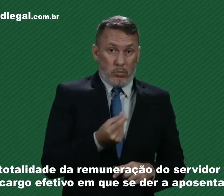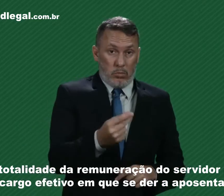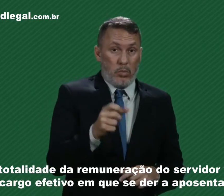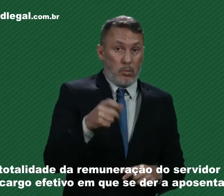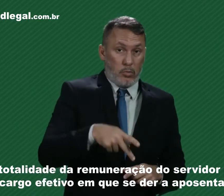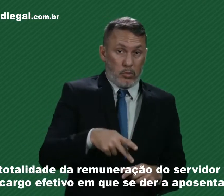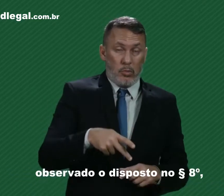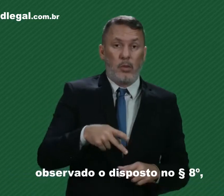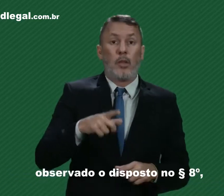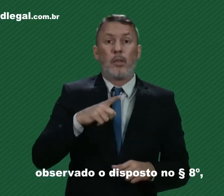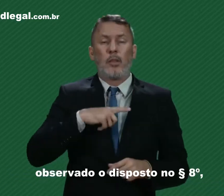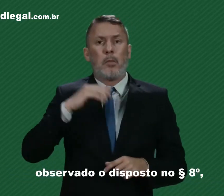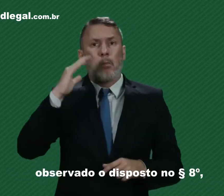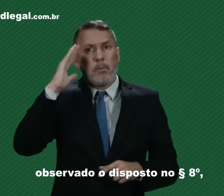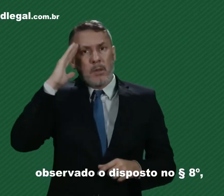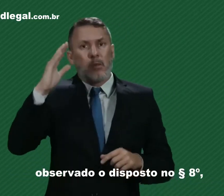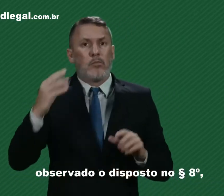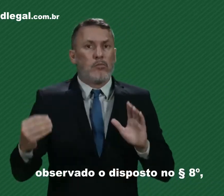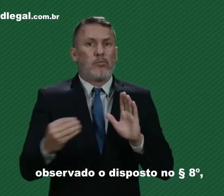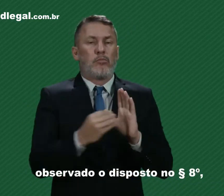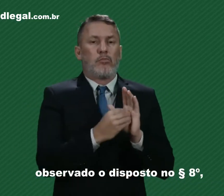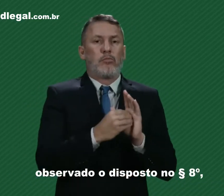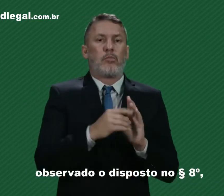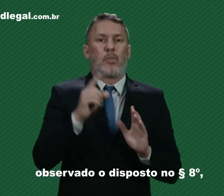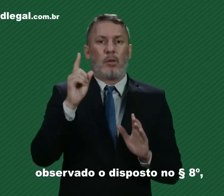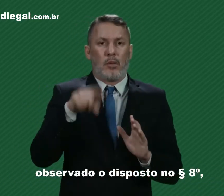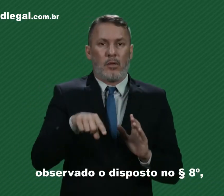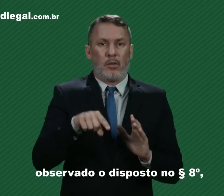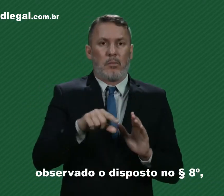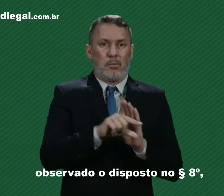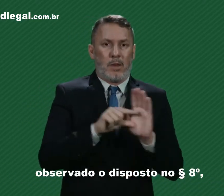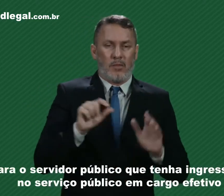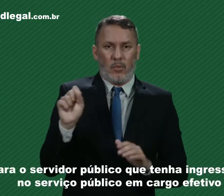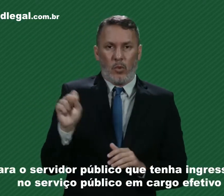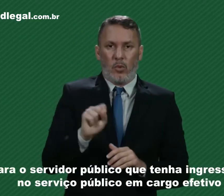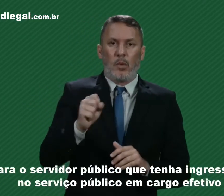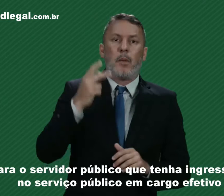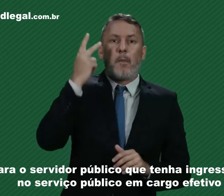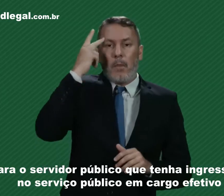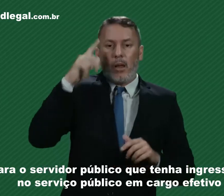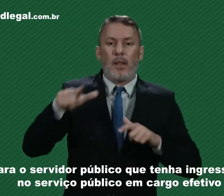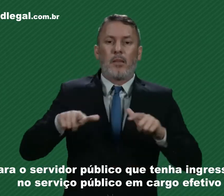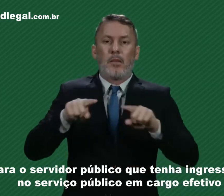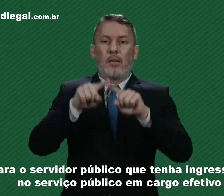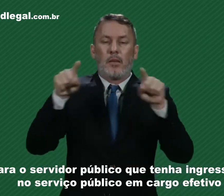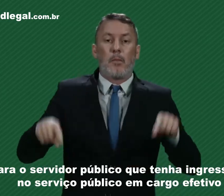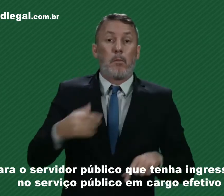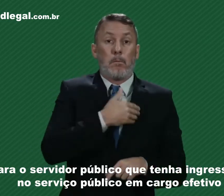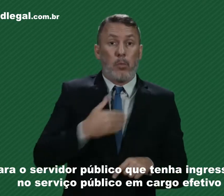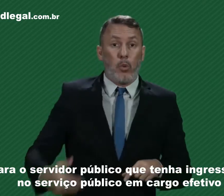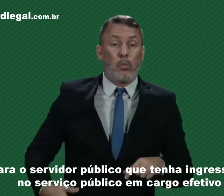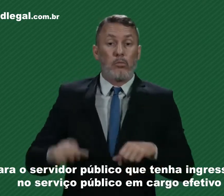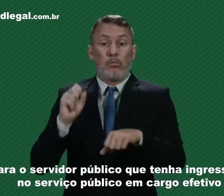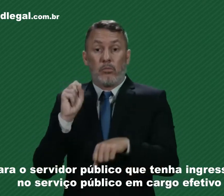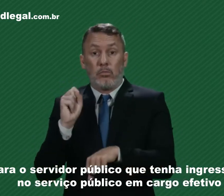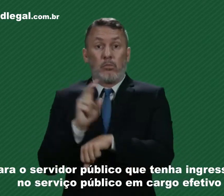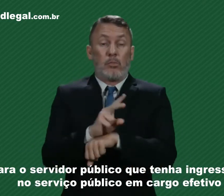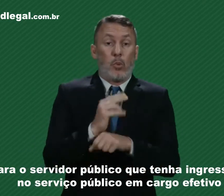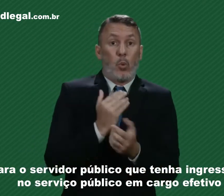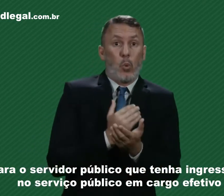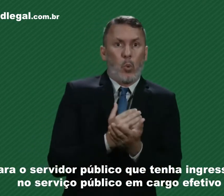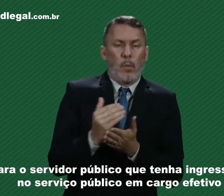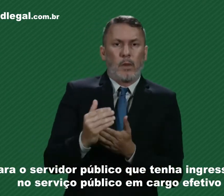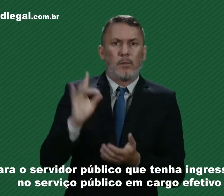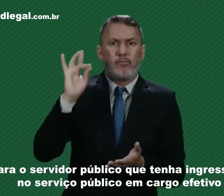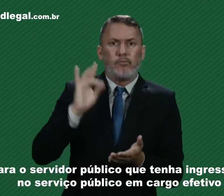a aposentadoria, observado o disposto no parágrafo 8º para o servidor público que tenha ingressado no serviço